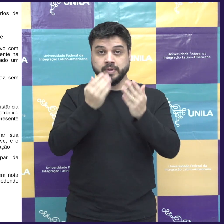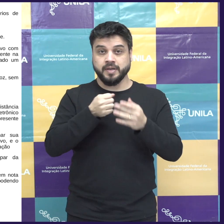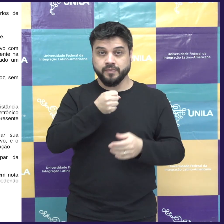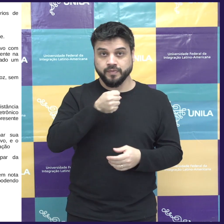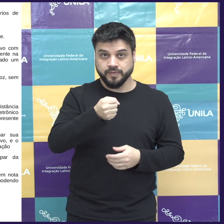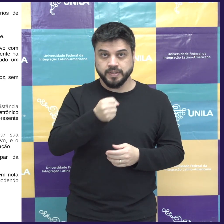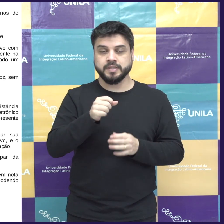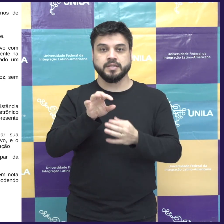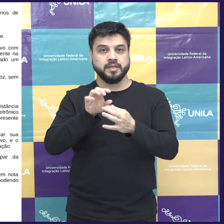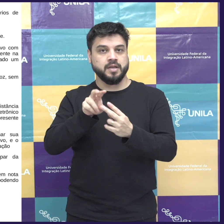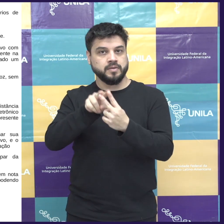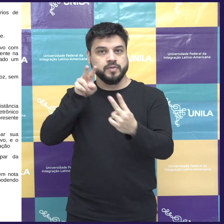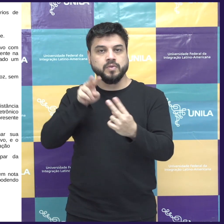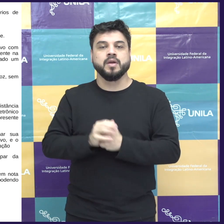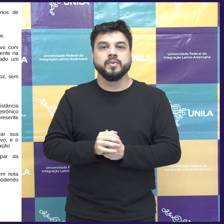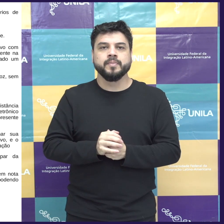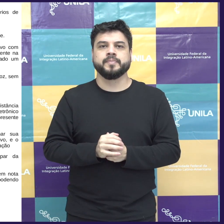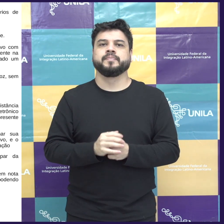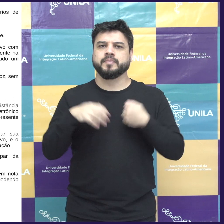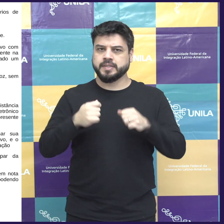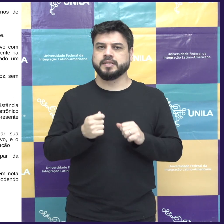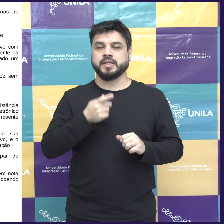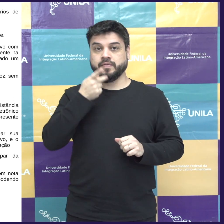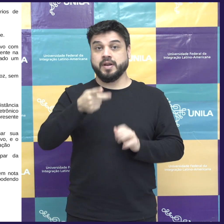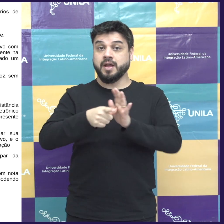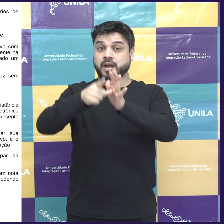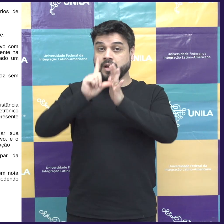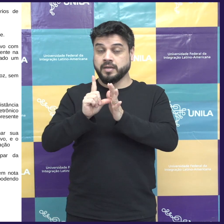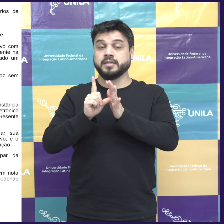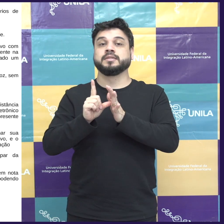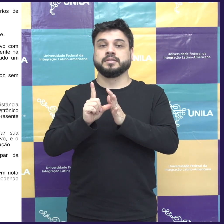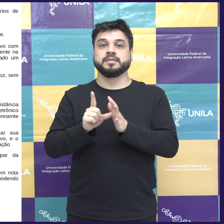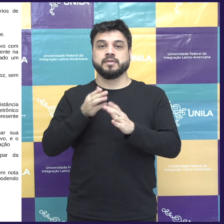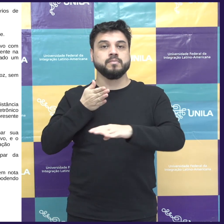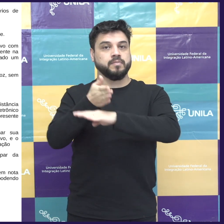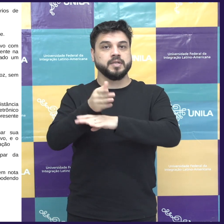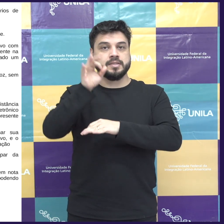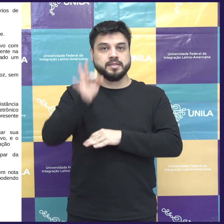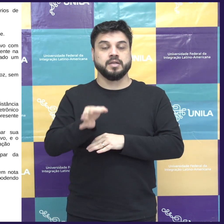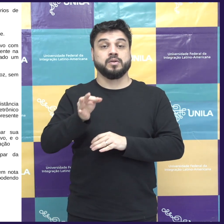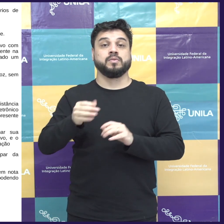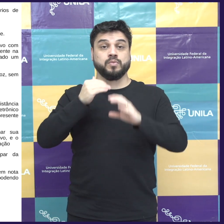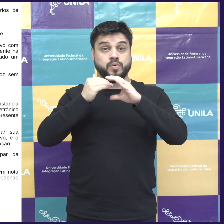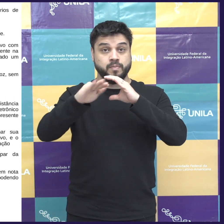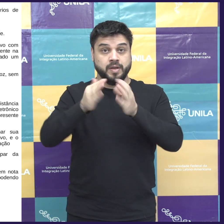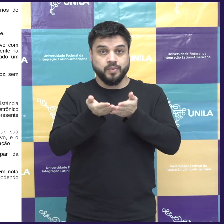distância deverão confirmar previamente sua participação pelo correio eletrônico